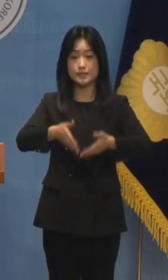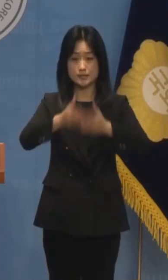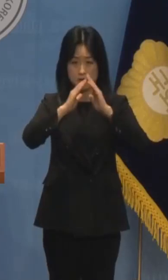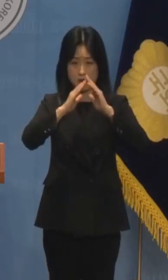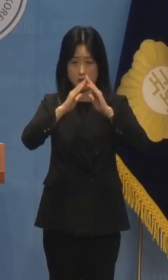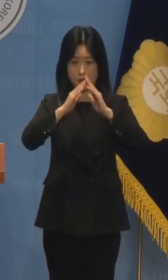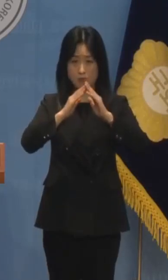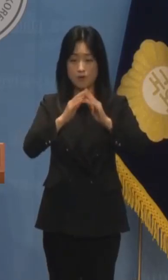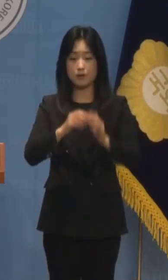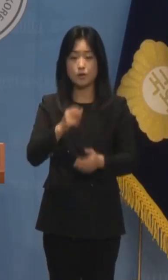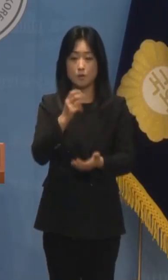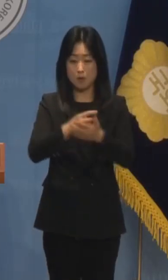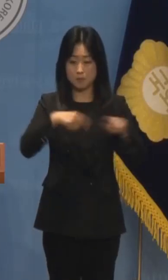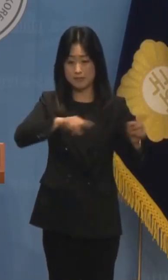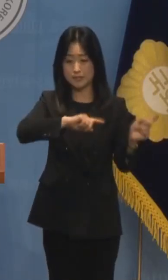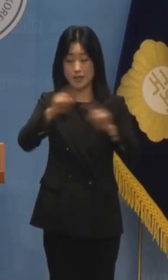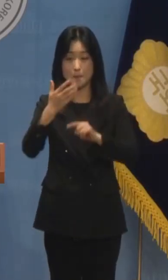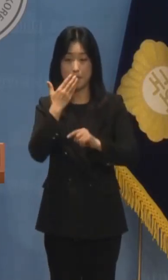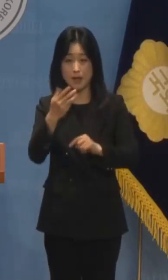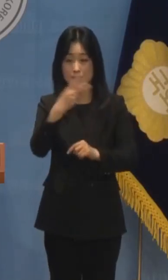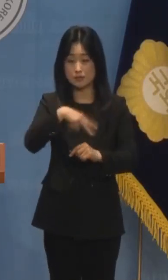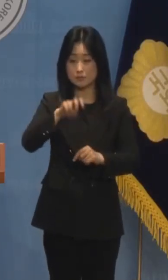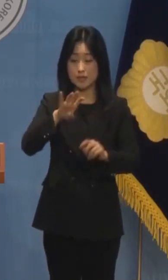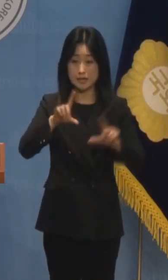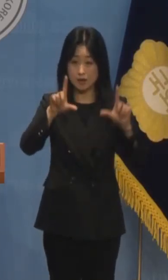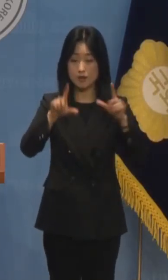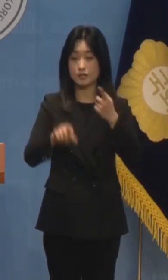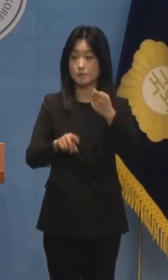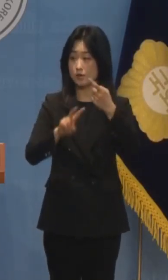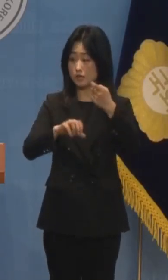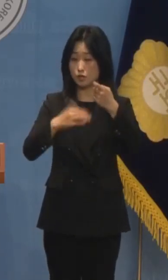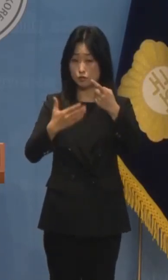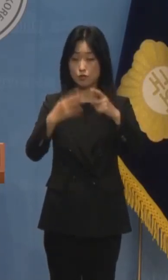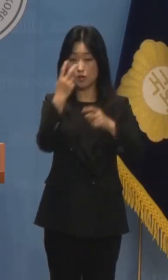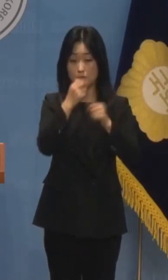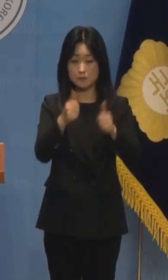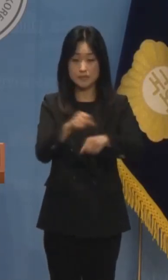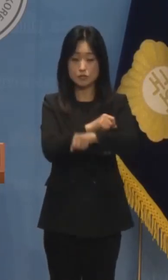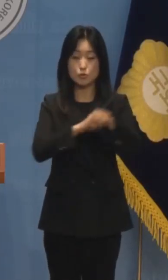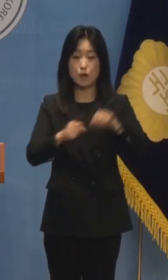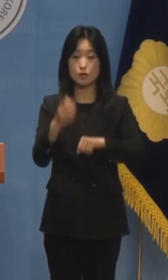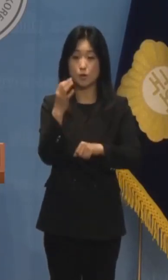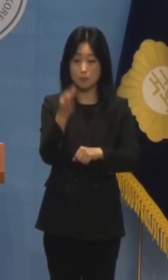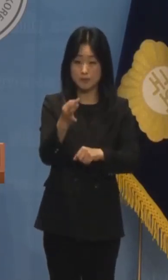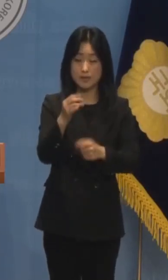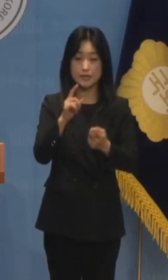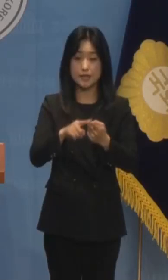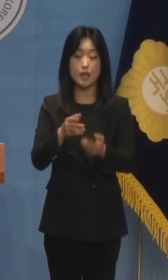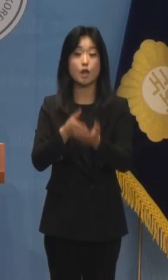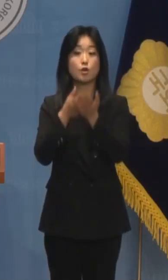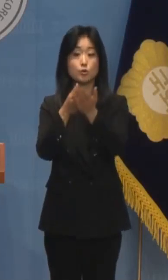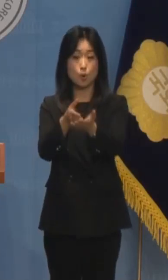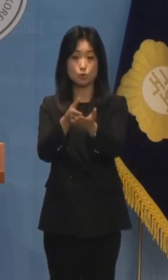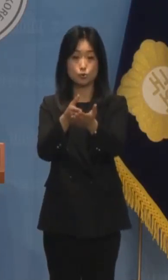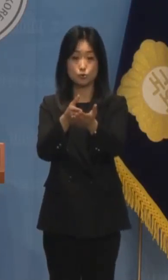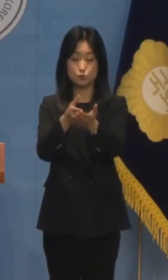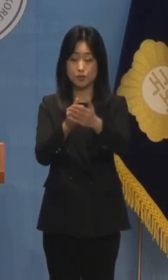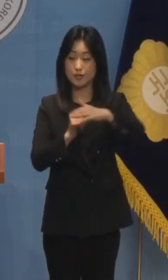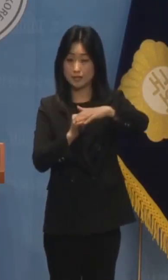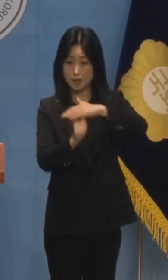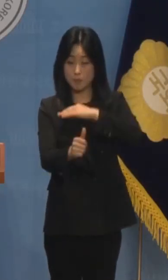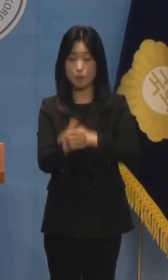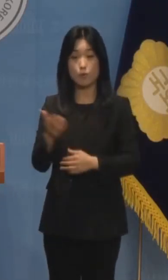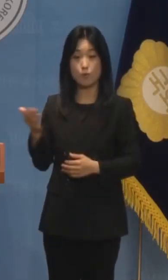되길 바랍니다. 2024년 11월 29일 검찰 특활비 관련 의혹 특검 수사 요구안을 공동 대표로